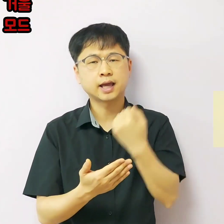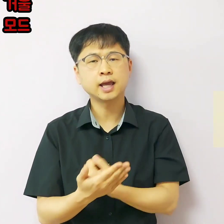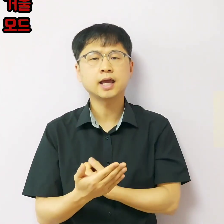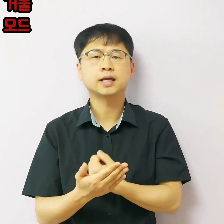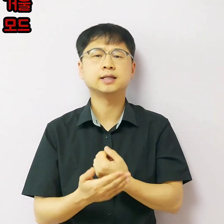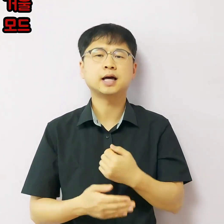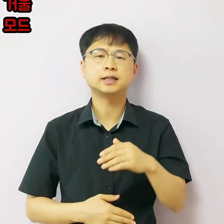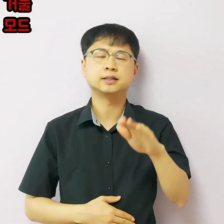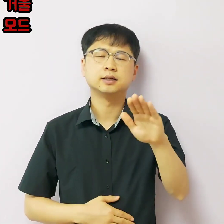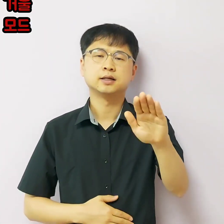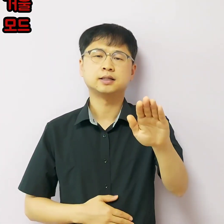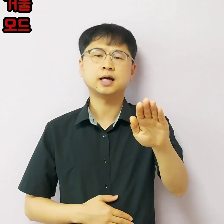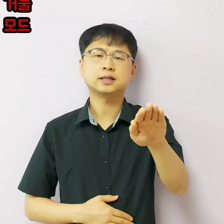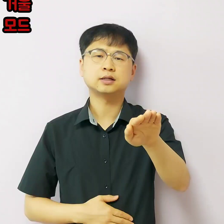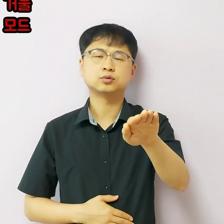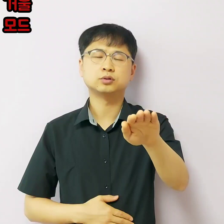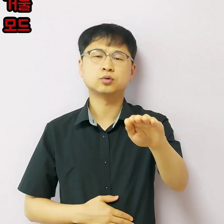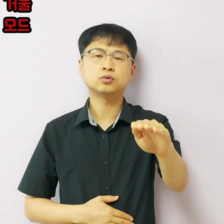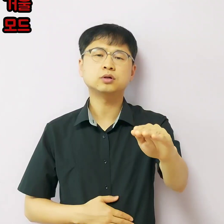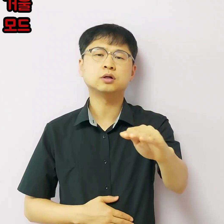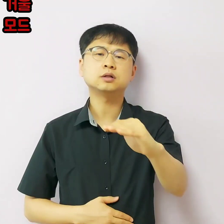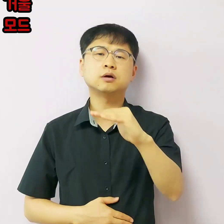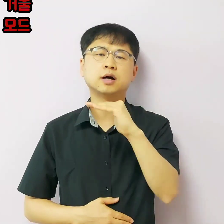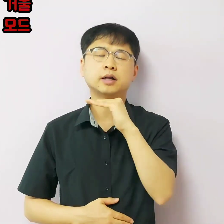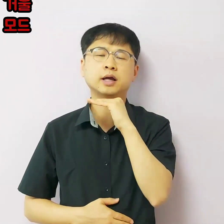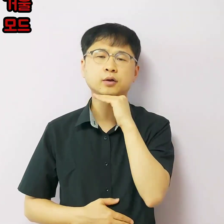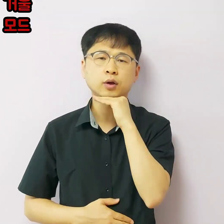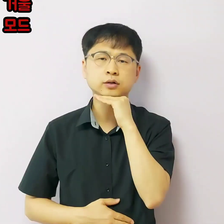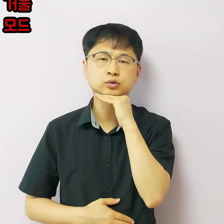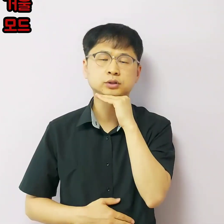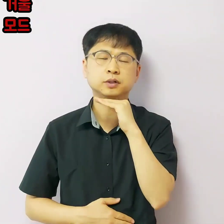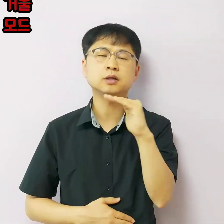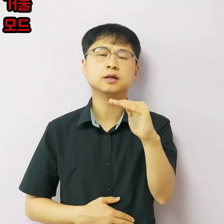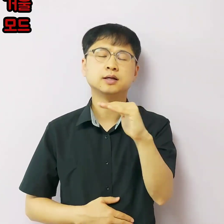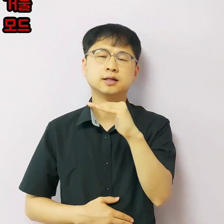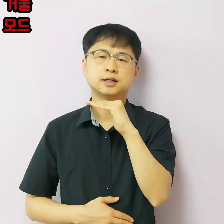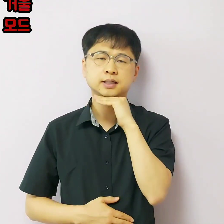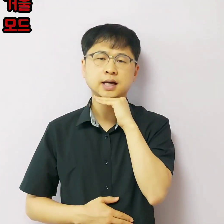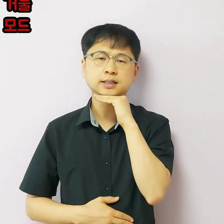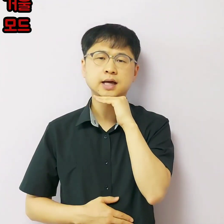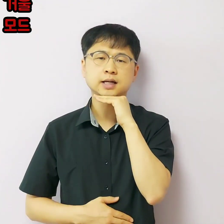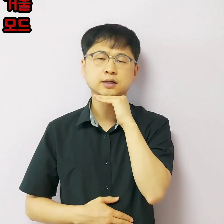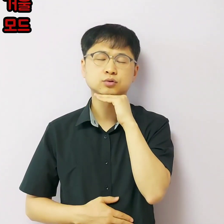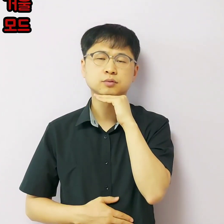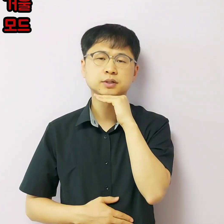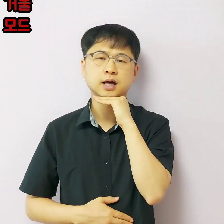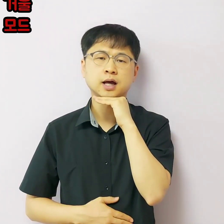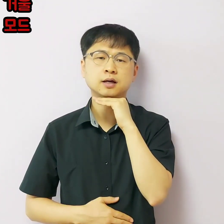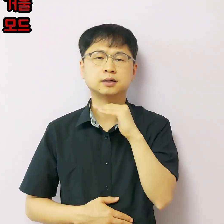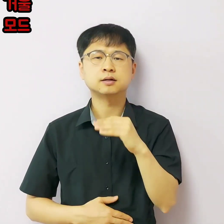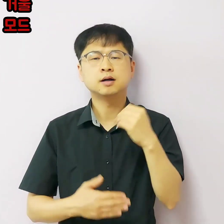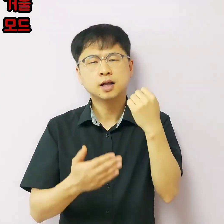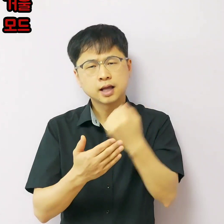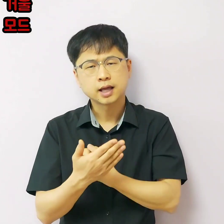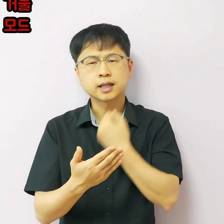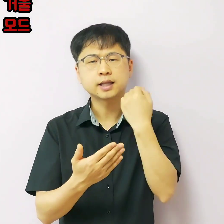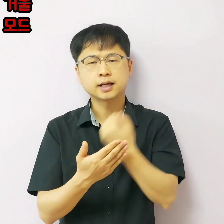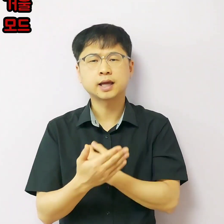애타게 기다리라는 수어는 손등을 턱 아래에 괴어주시면 기다리다 라는 수어입니다. 그래서